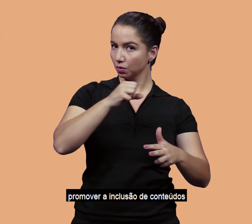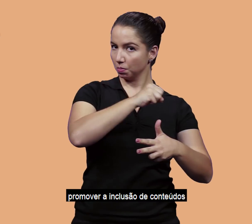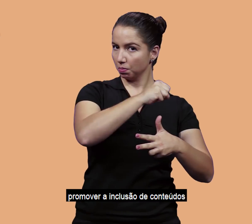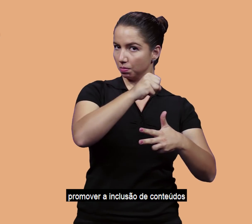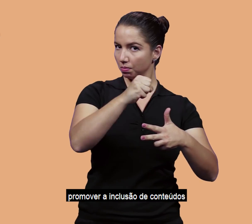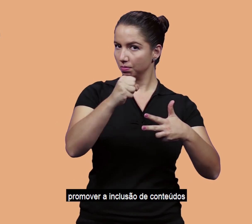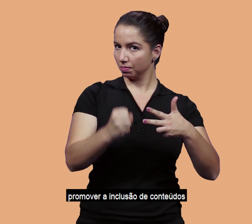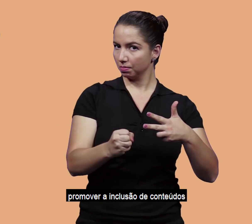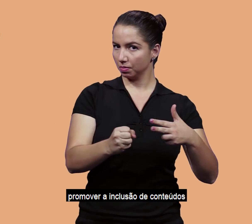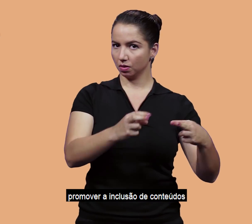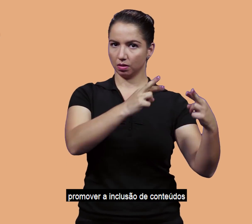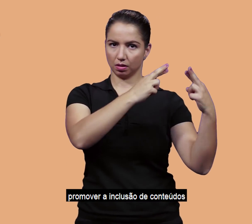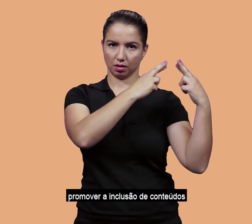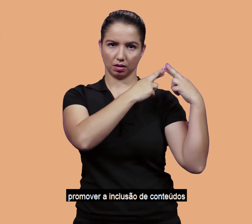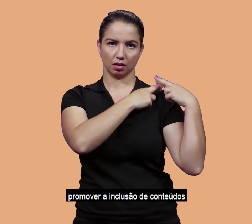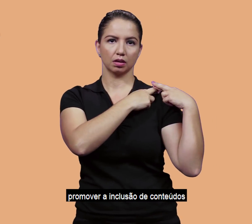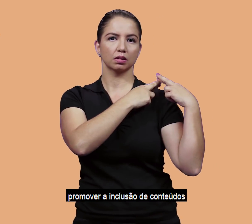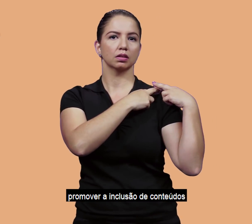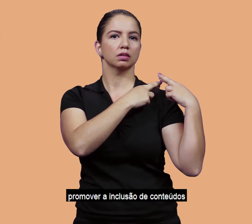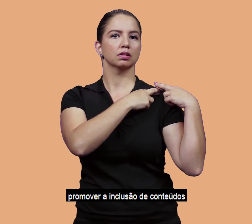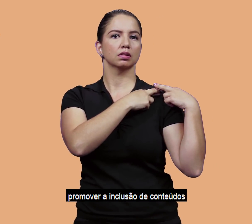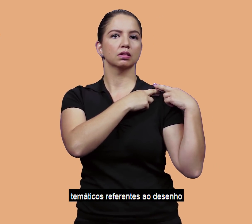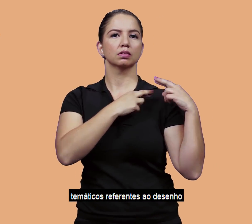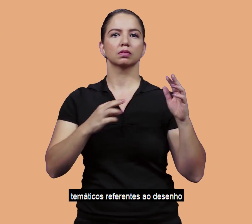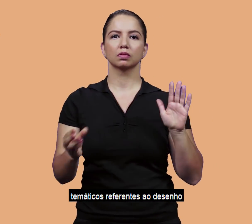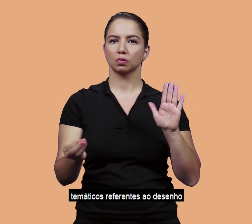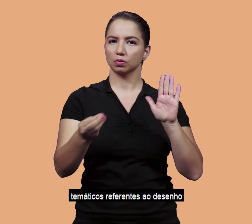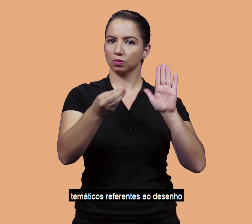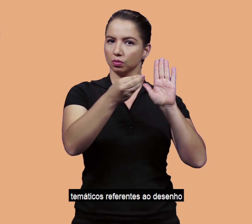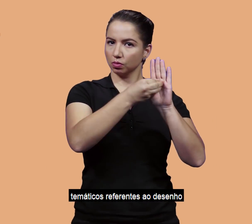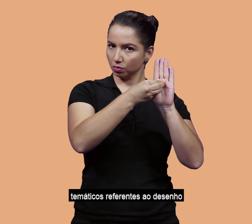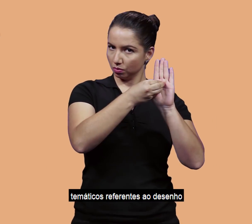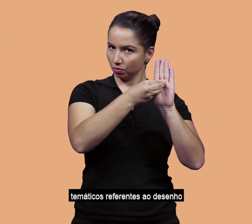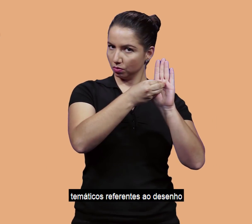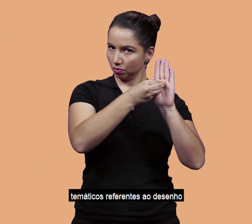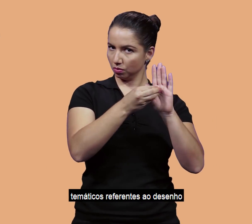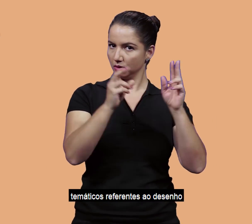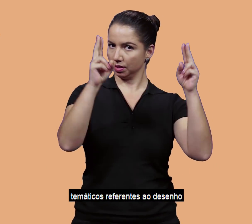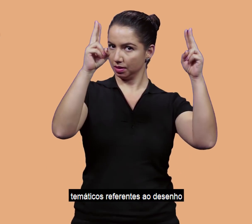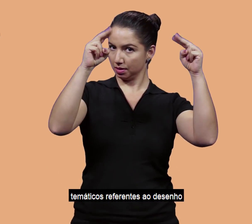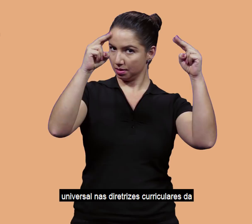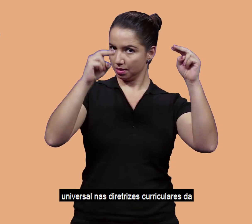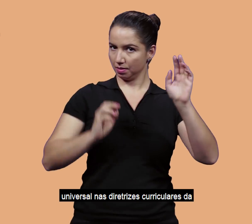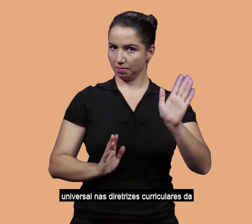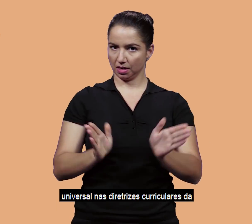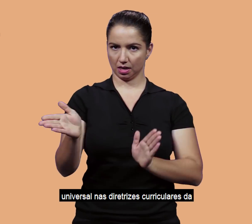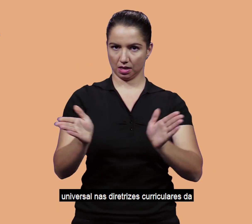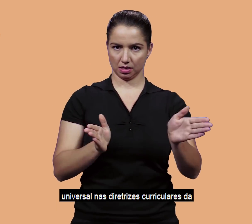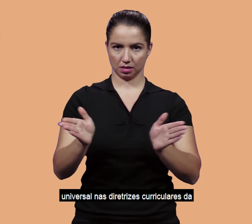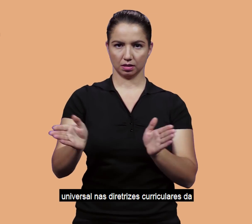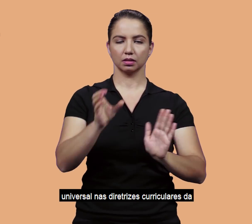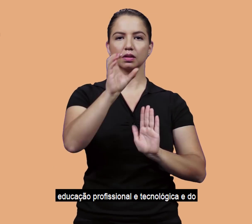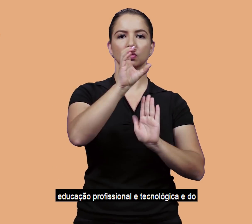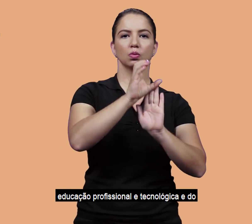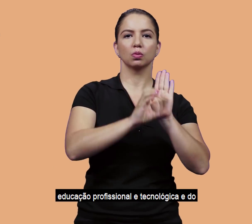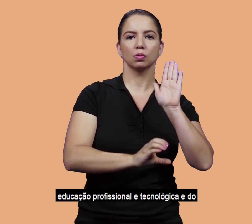promover a inclusão de conteúdos temáticos referentes ao desenho universal nas diretrizes curriculares da educação